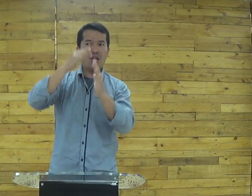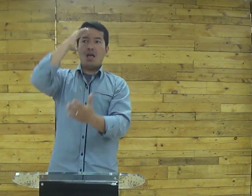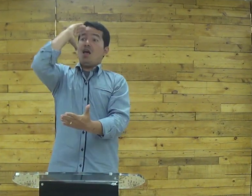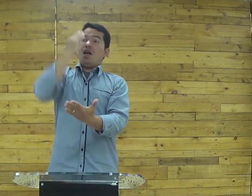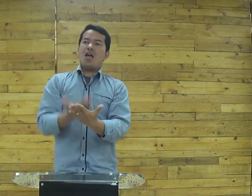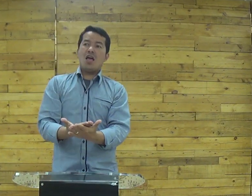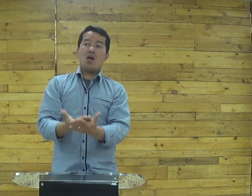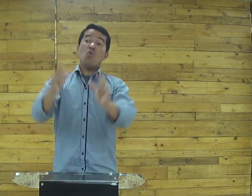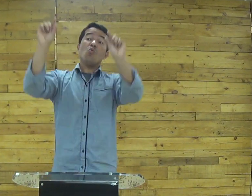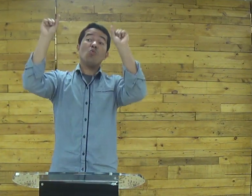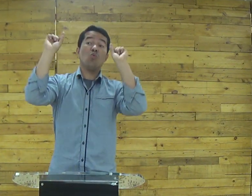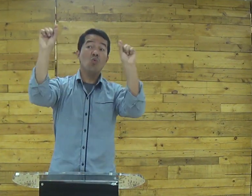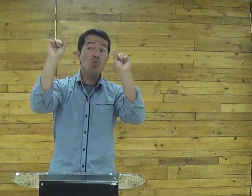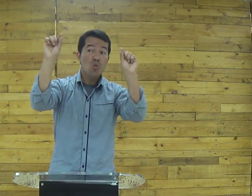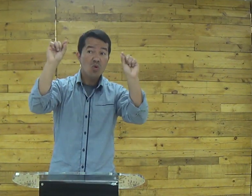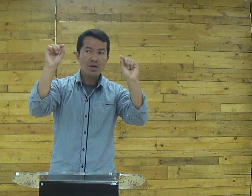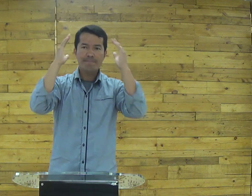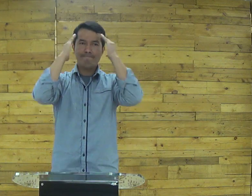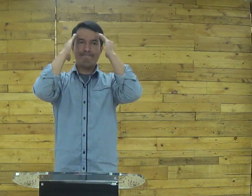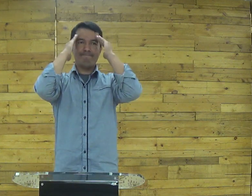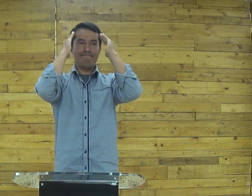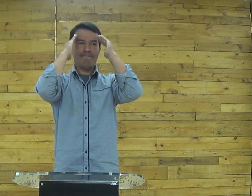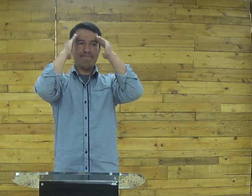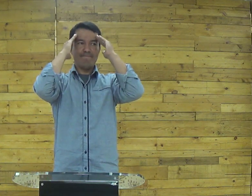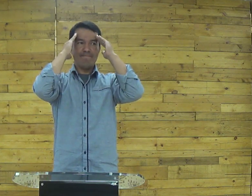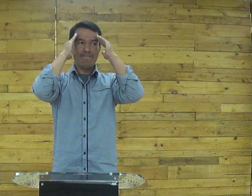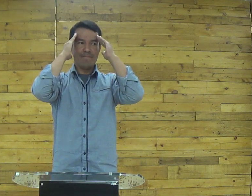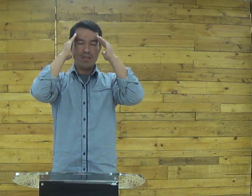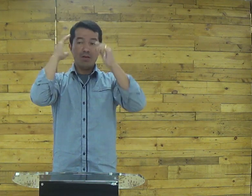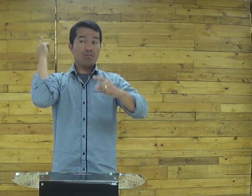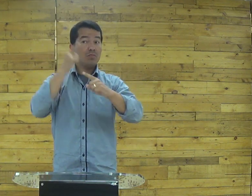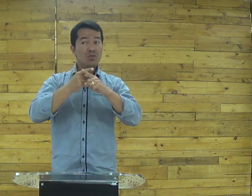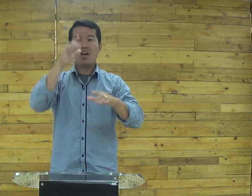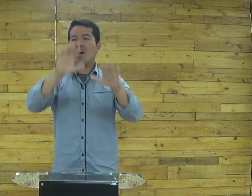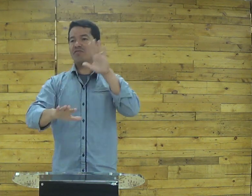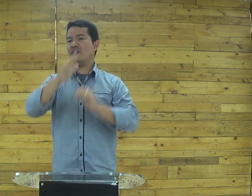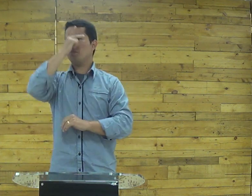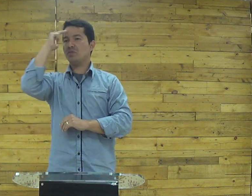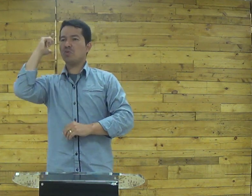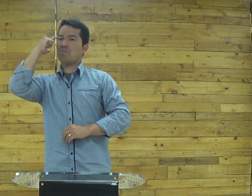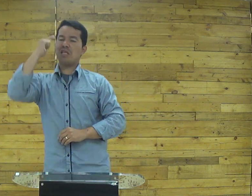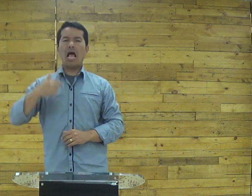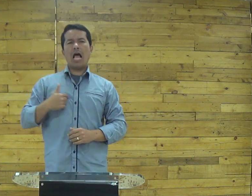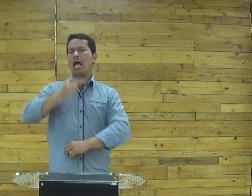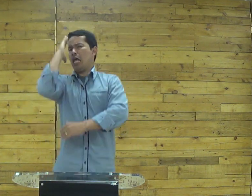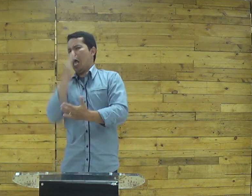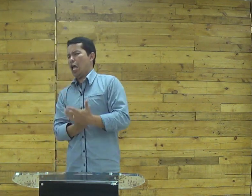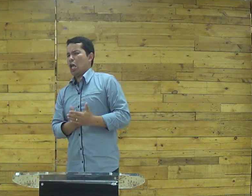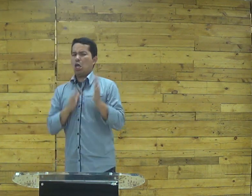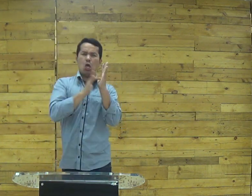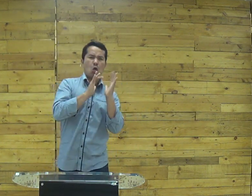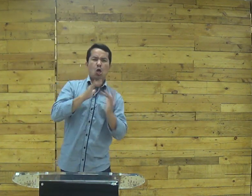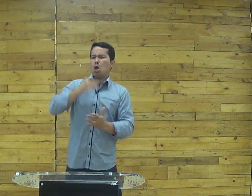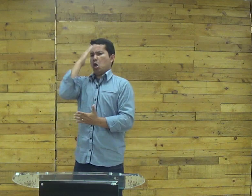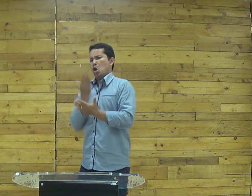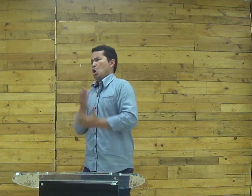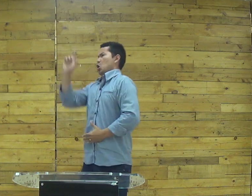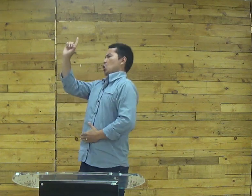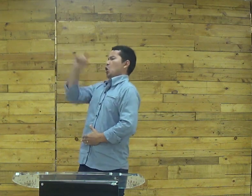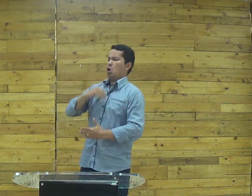que até hoje significam o quê? Acreditar, entender. Porque às vezes as pessoas falam, sim,